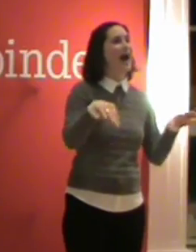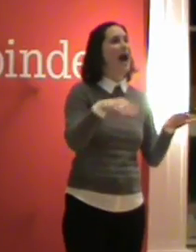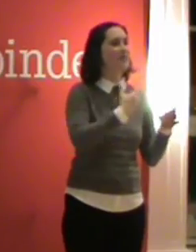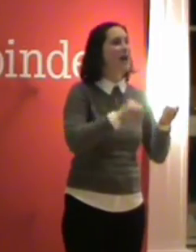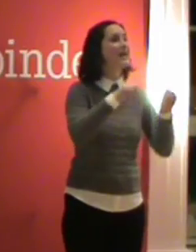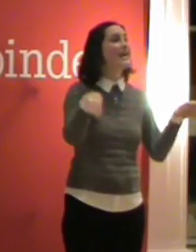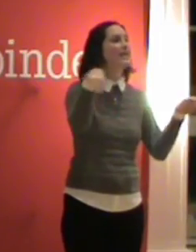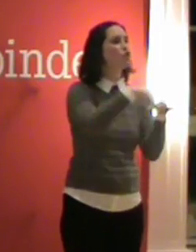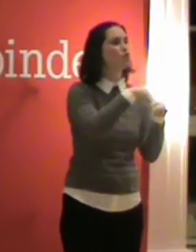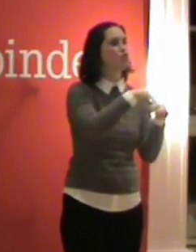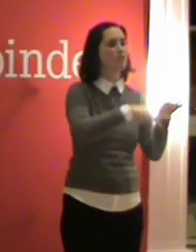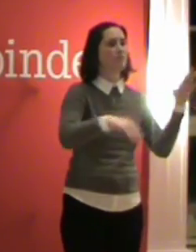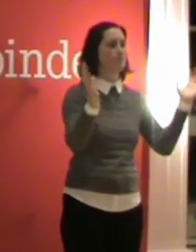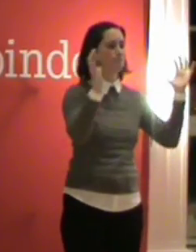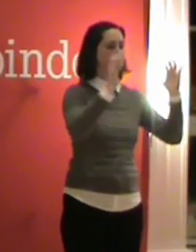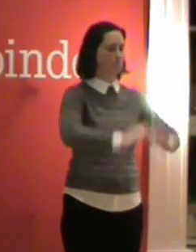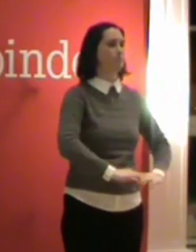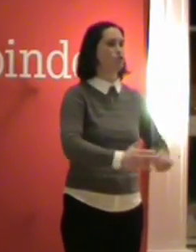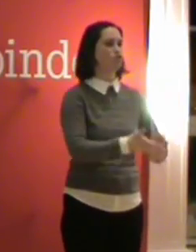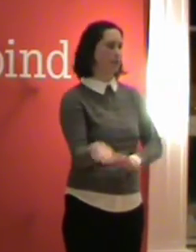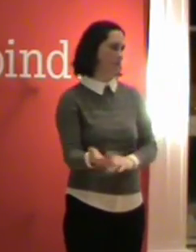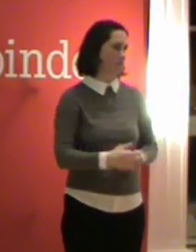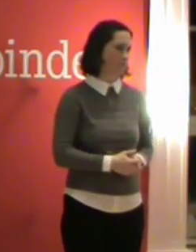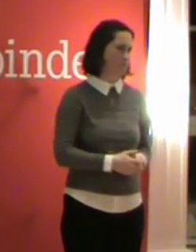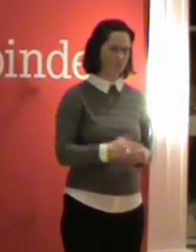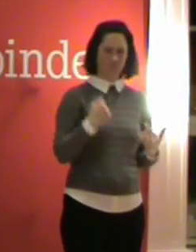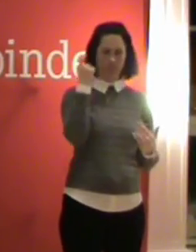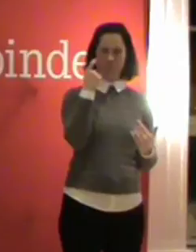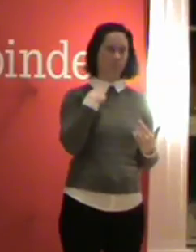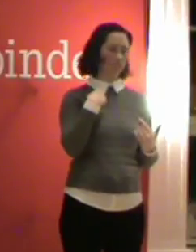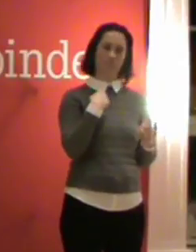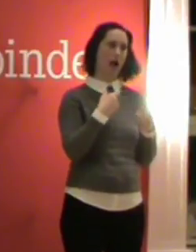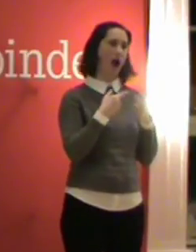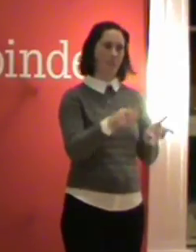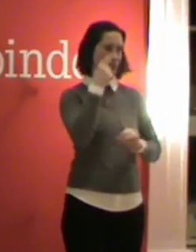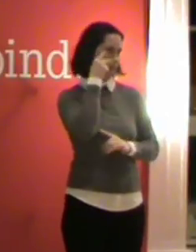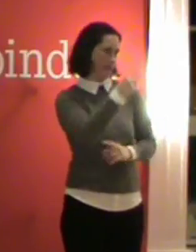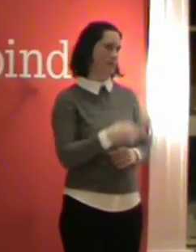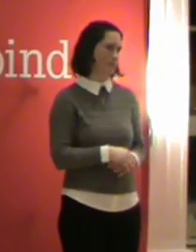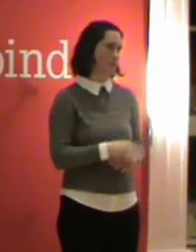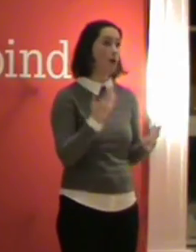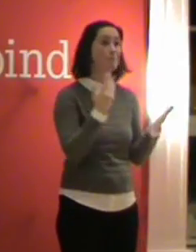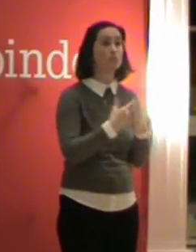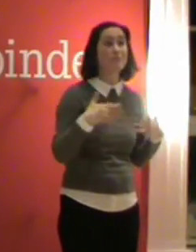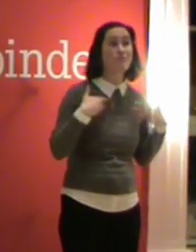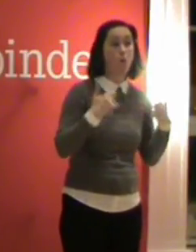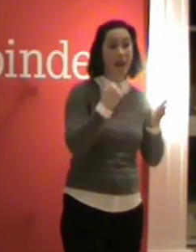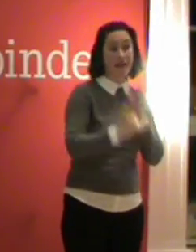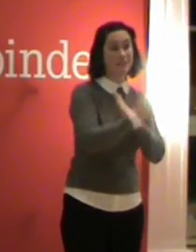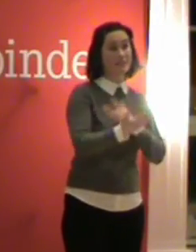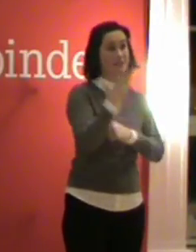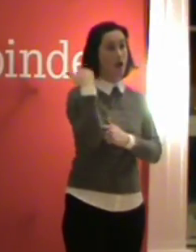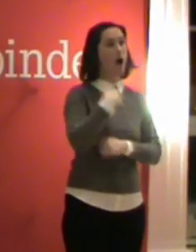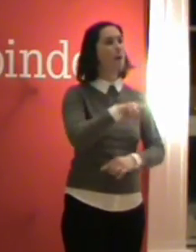ist. Wir sehen das natürlich völlig anders. Wir haben uns also riesig gefreut, dass zum Beispiel im letzten Jahr